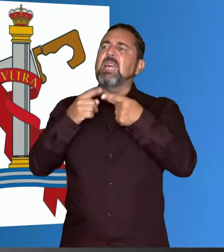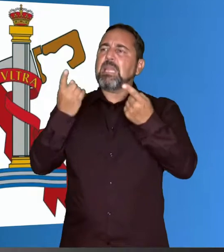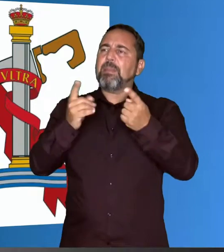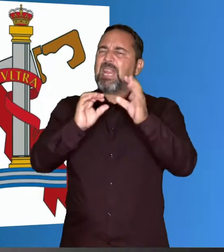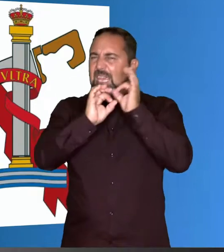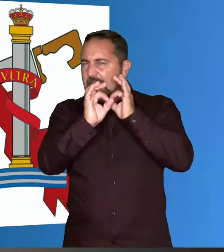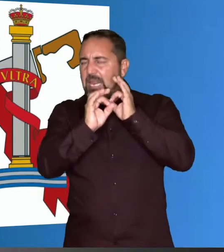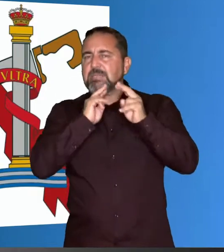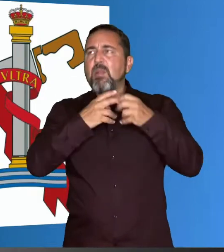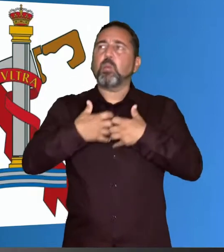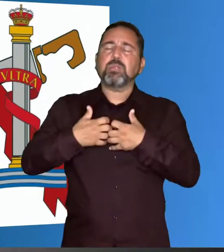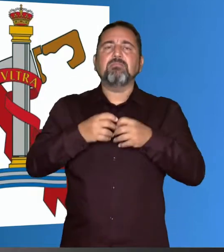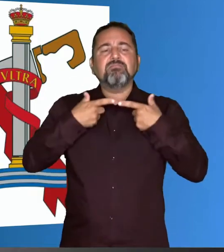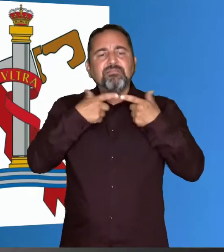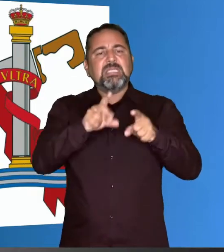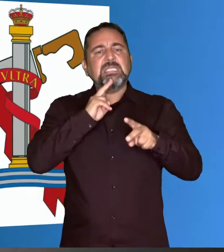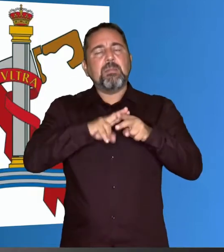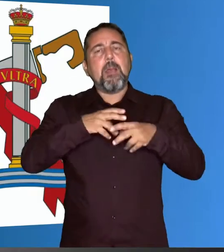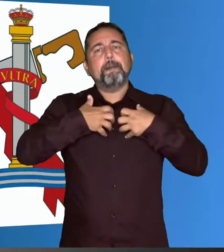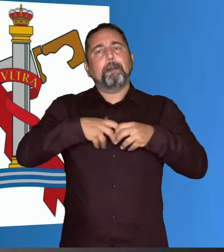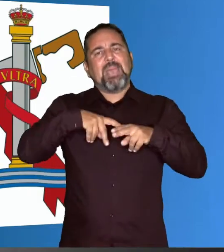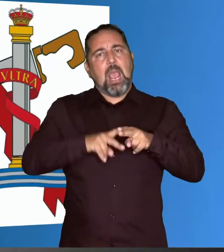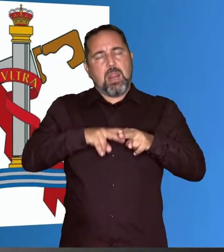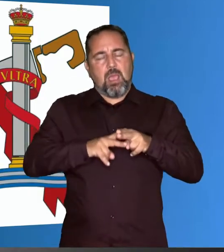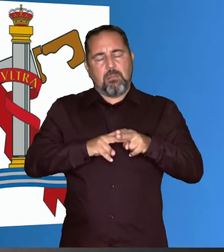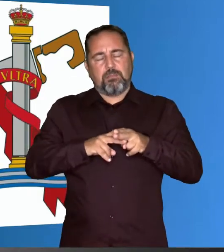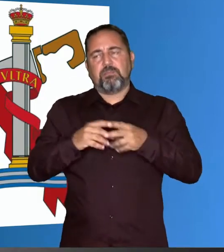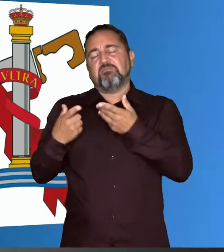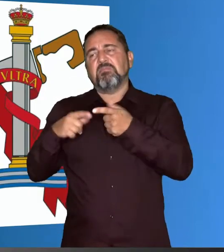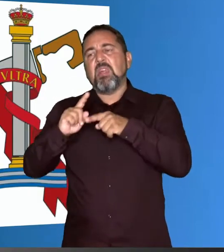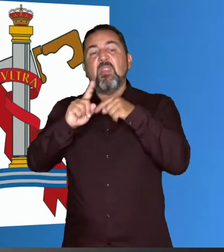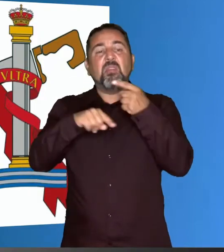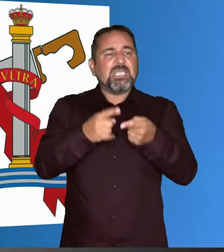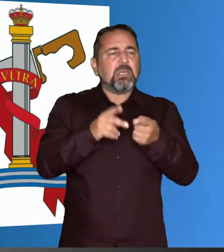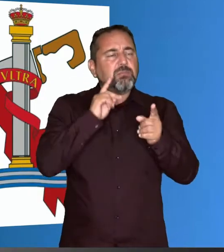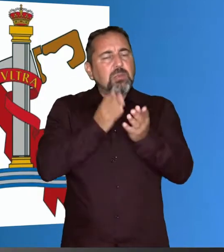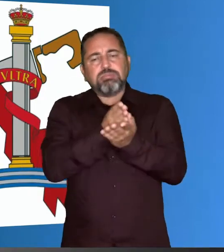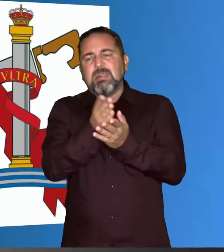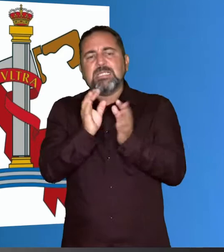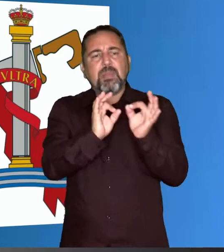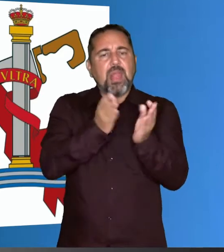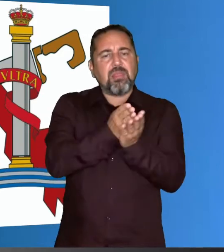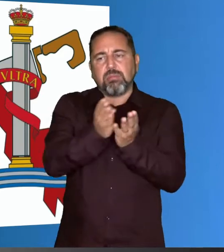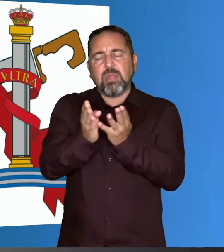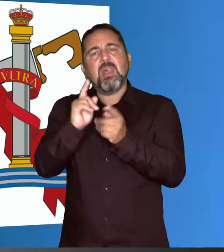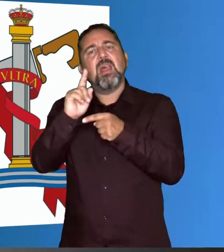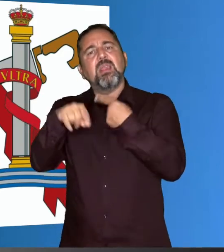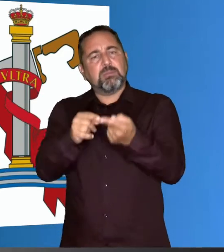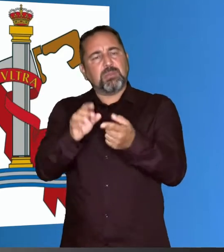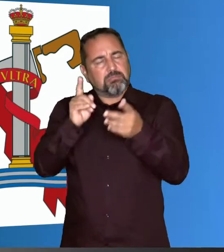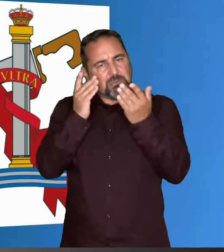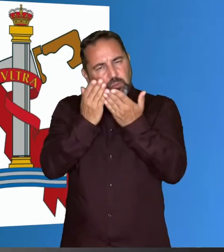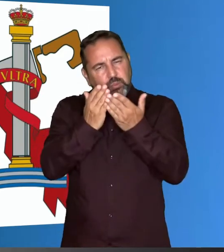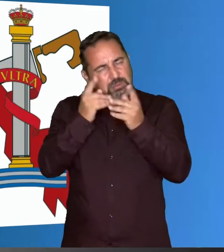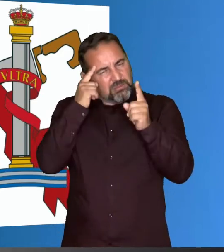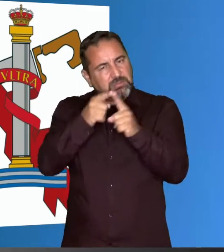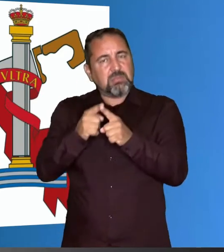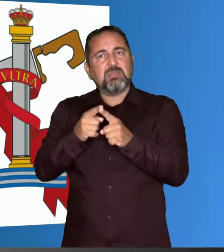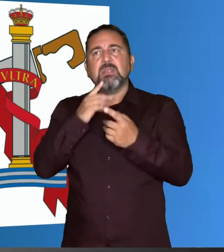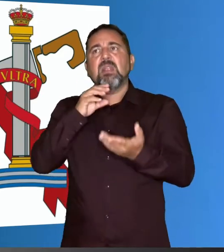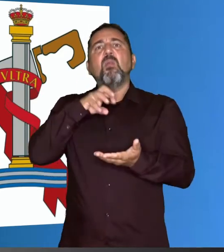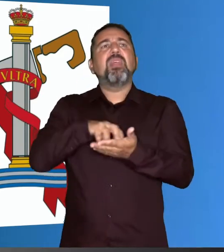el de grado de Ingeniería Industrial, rama de mecánica. Posteriormente deben elegir una especialidad y perfeccionarse en ella